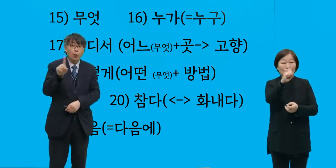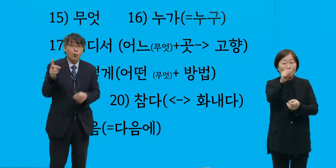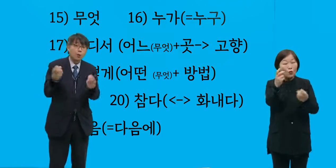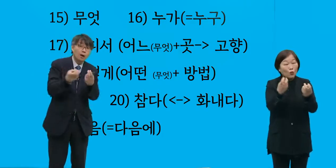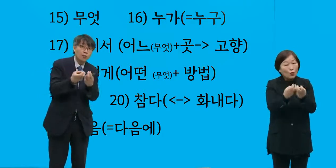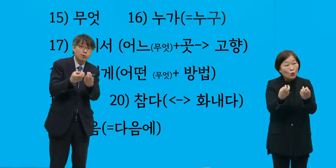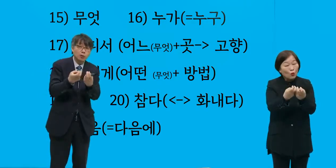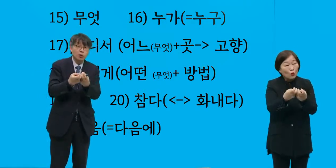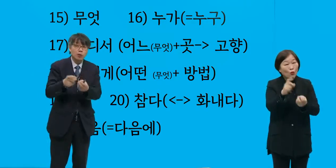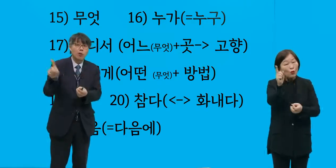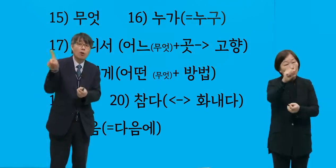어떤 방법으로